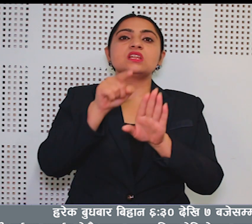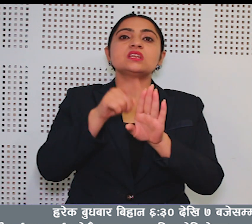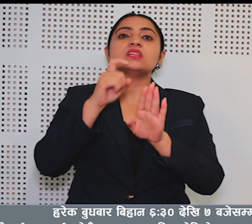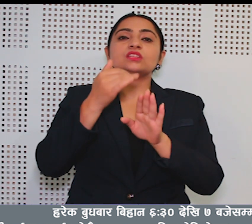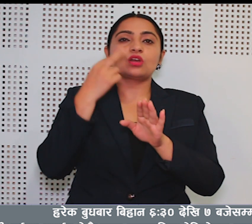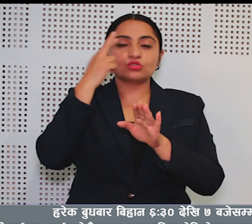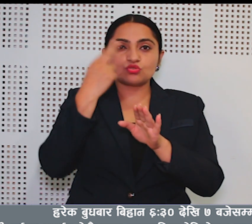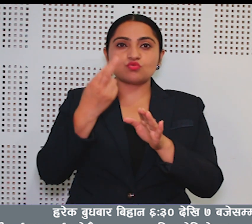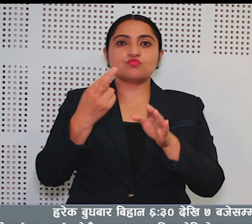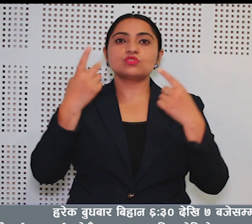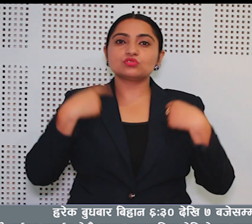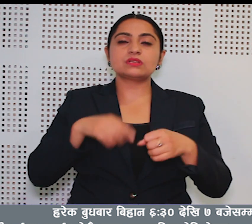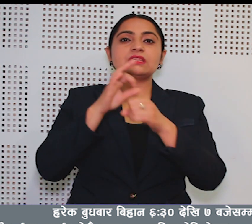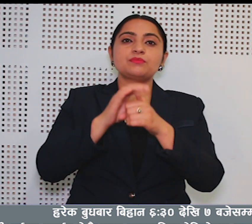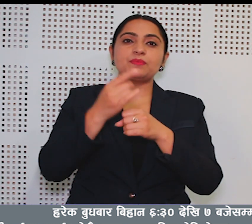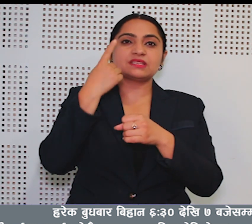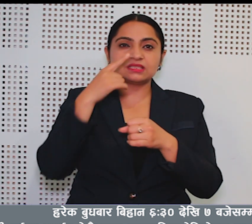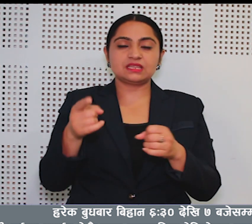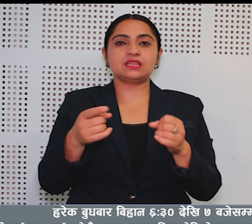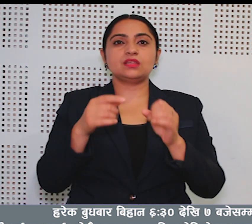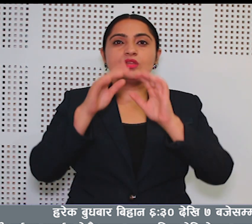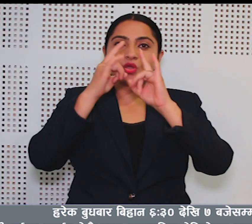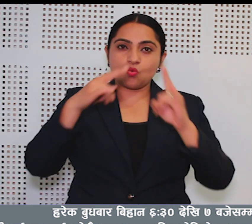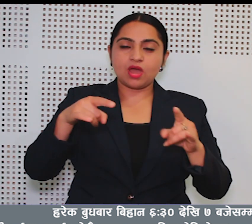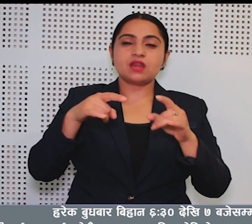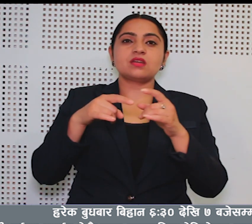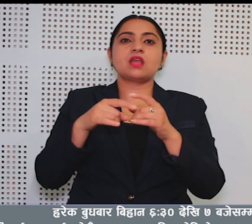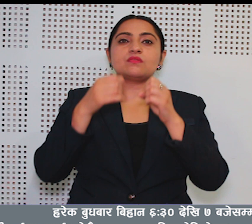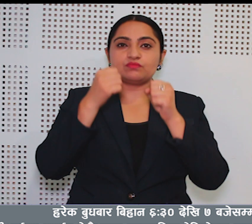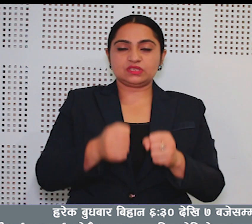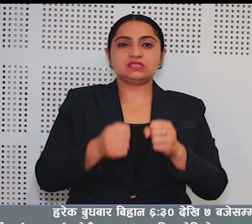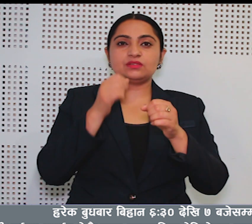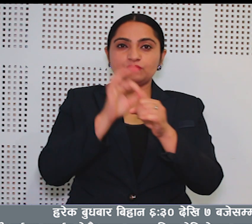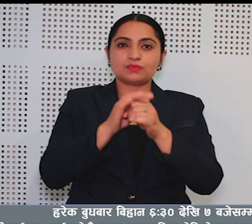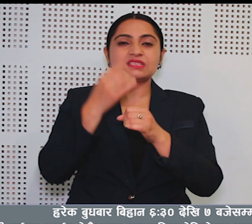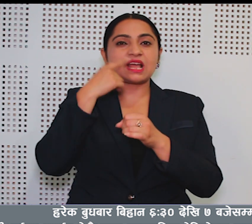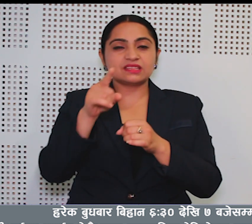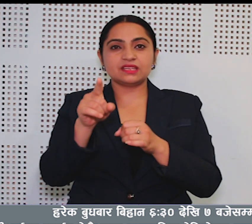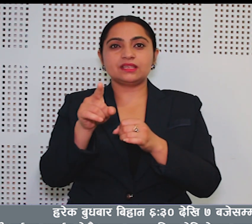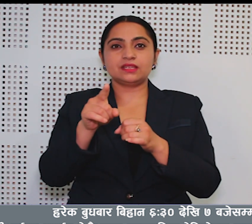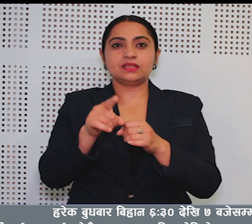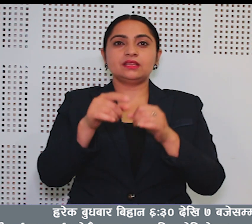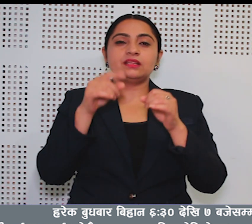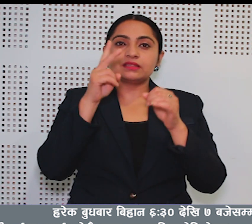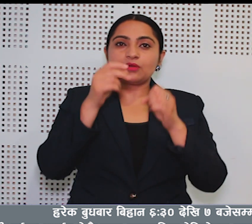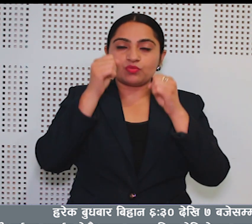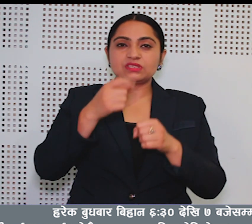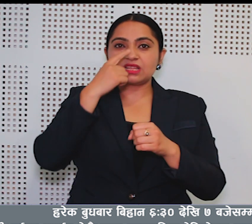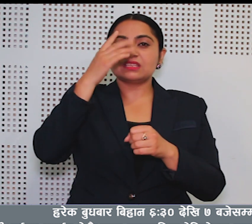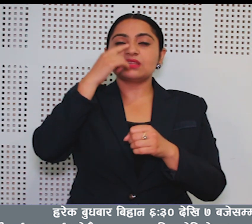स्वास्थ्य व्यवस्थापनदेखि क्वारेन्टाइन व्यवस्थापनदेखि त्यही पनि अब यो विभिन्न घटनाले गर्दाखेरि क्वारेन्टाइनमा बसेका दिदीबहिनीहरूले खेप्नु